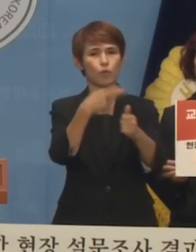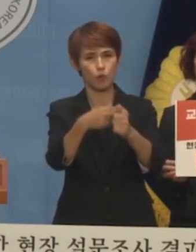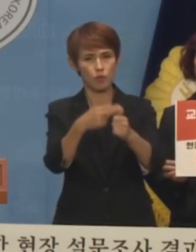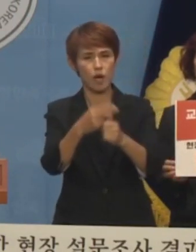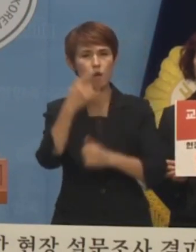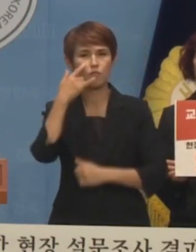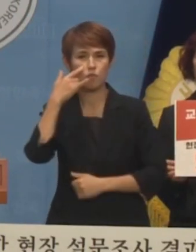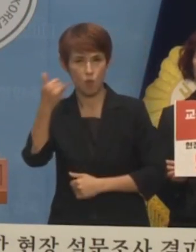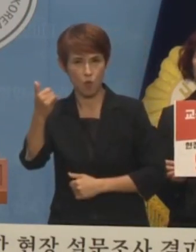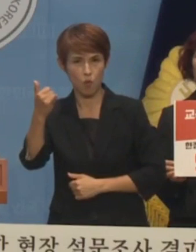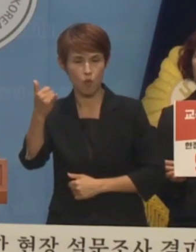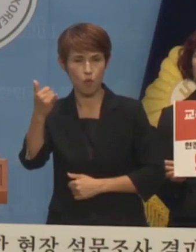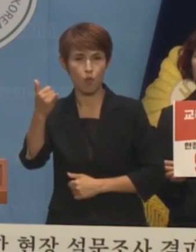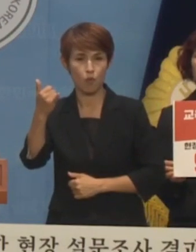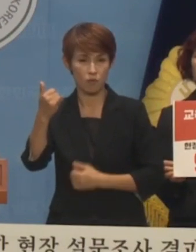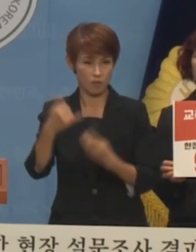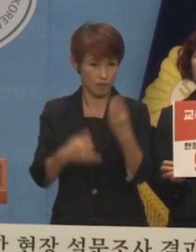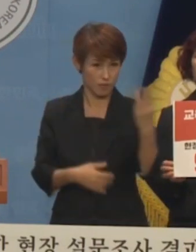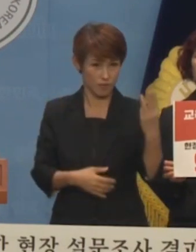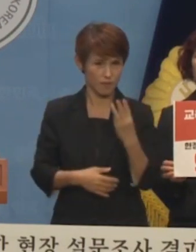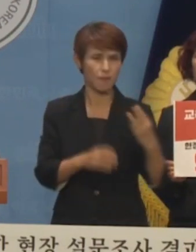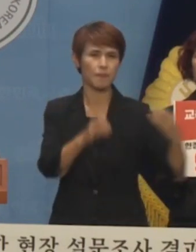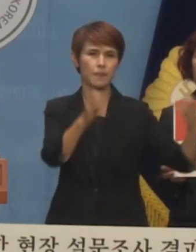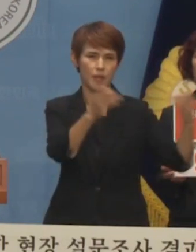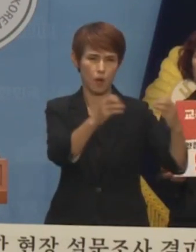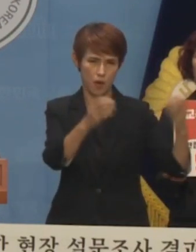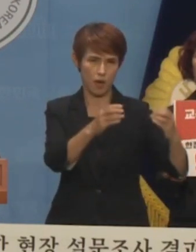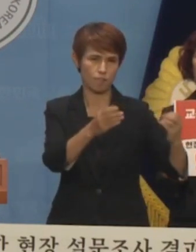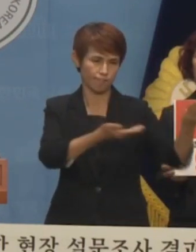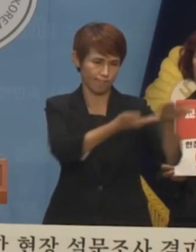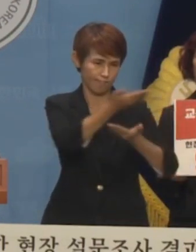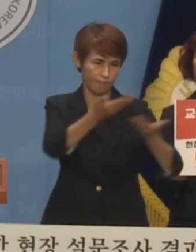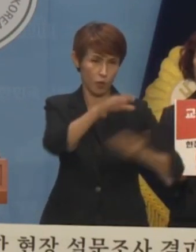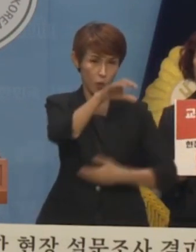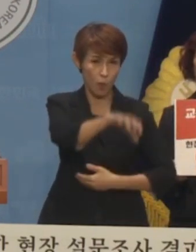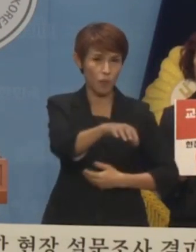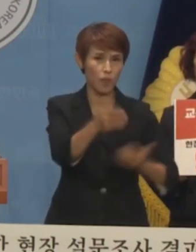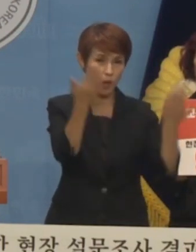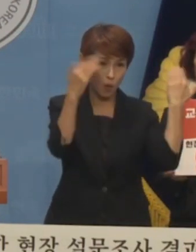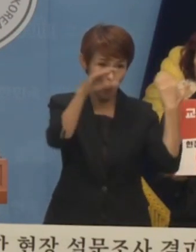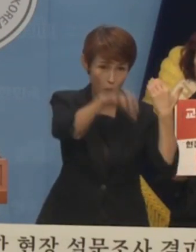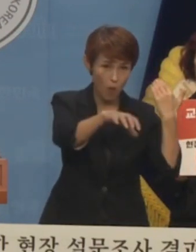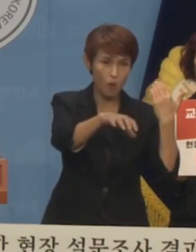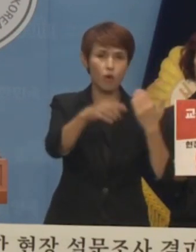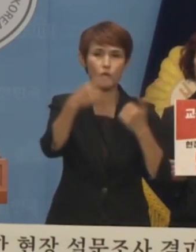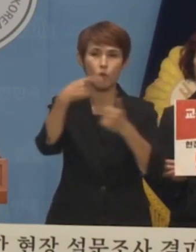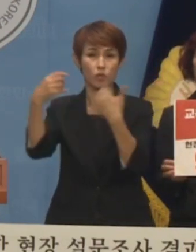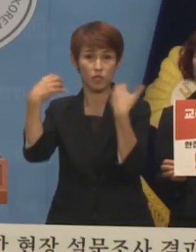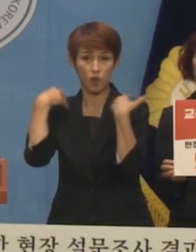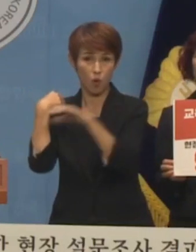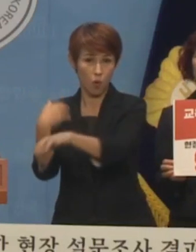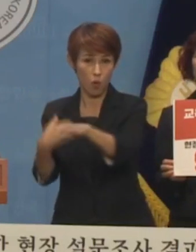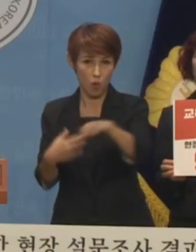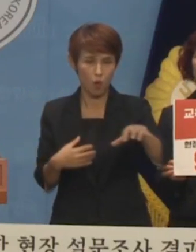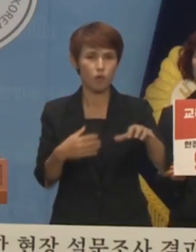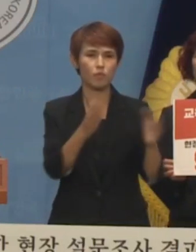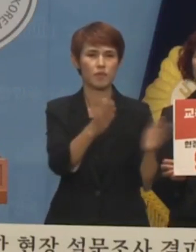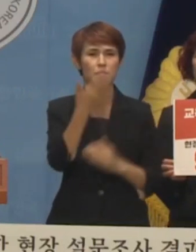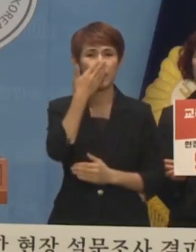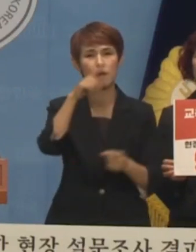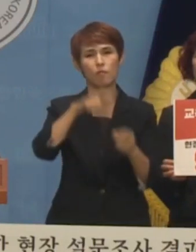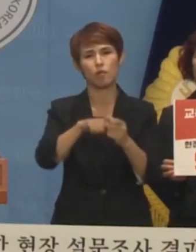학부모, 교육 3주체의 대화와 수기회장이 학교마다, 교육청마다 마련될 수 있도록